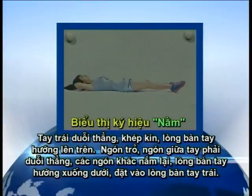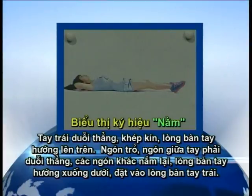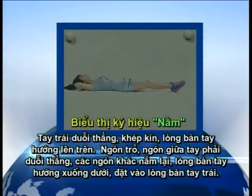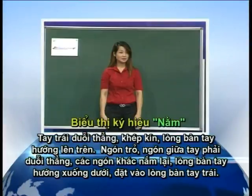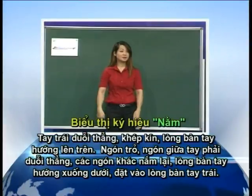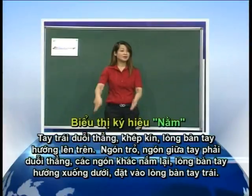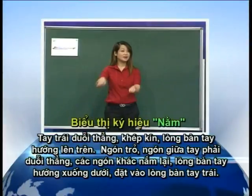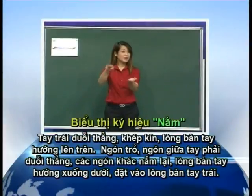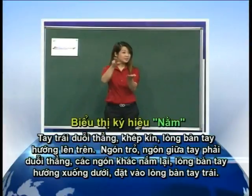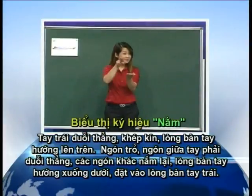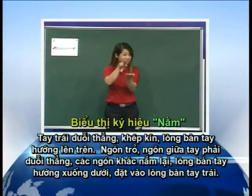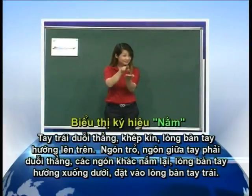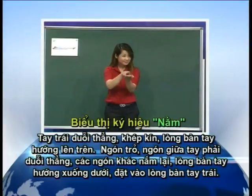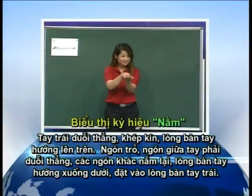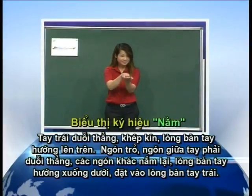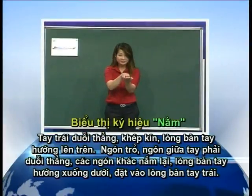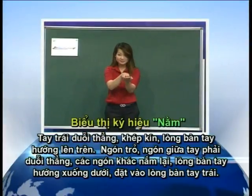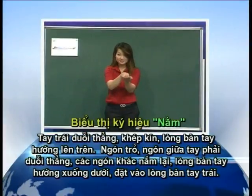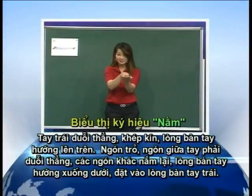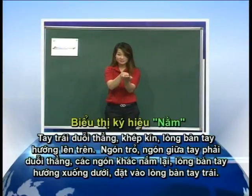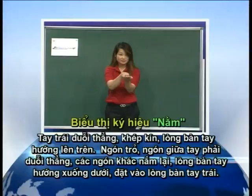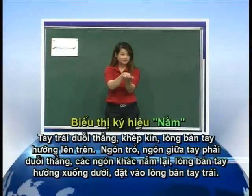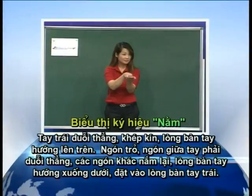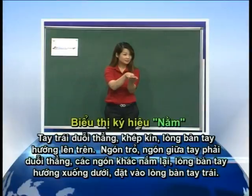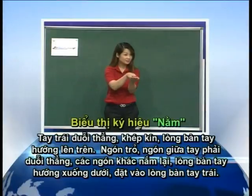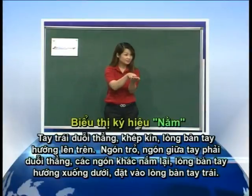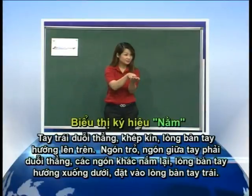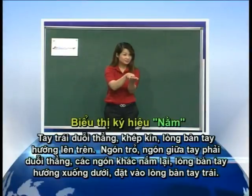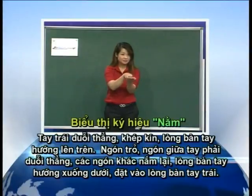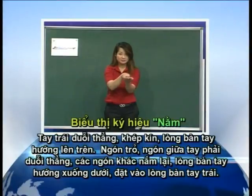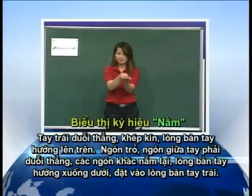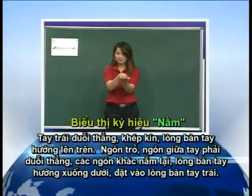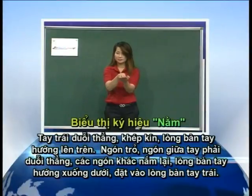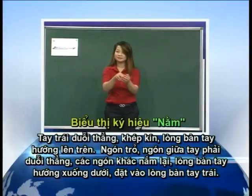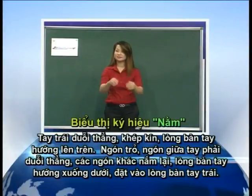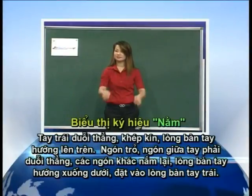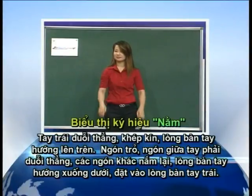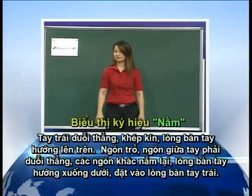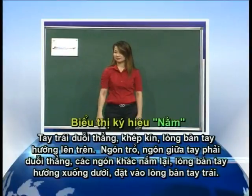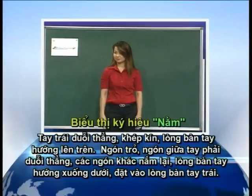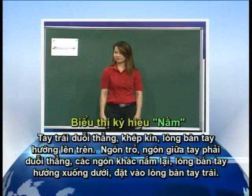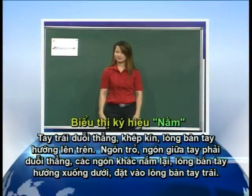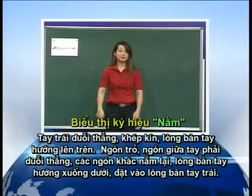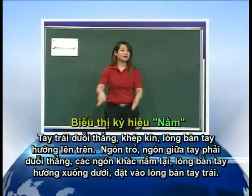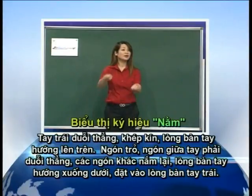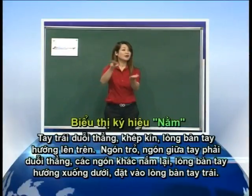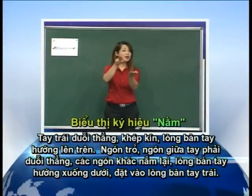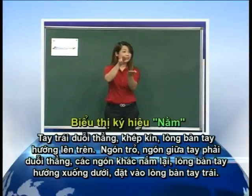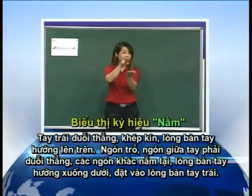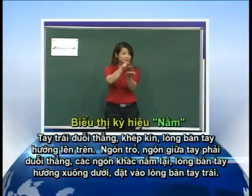Tay trái rưỡi thẳng khép kín Lòng bàn tay hướng lên trên Ngón trỏ ngón giữa tay phải rưỡi thẳng Các ngón khác